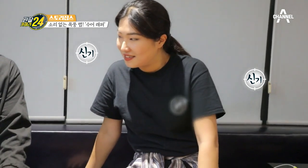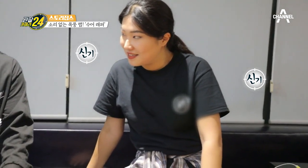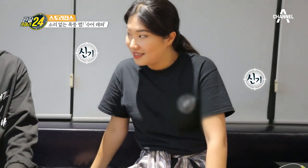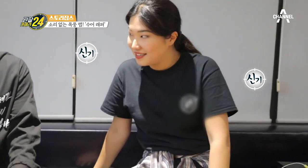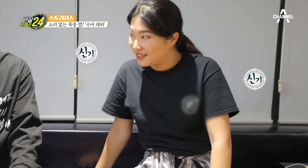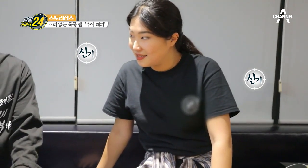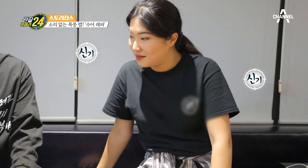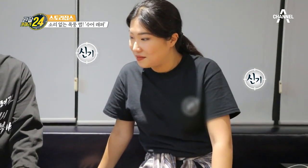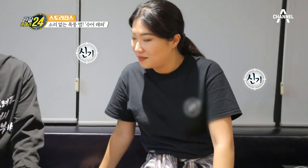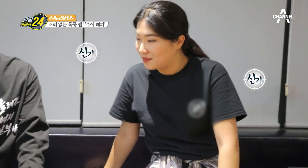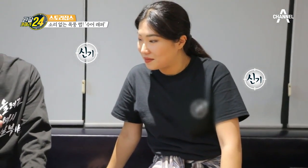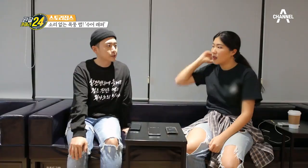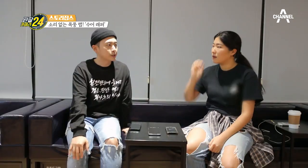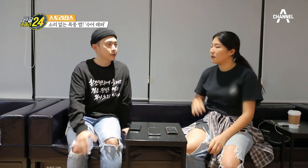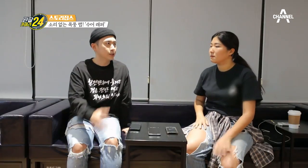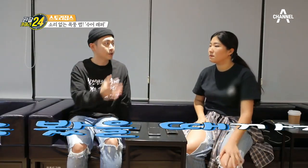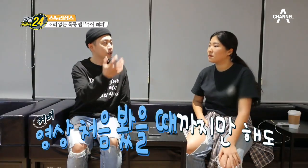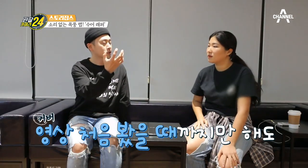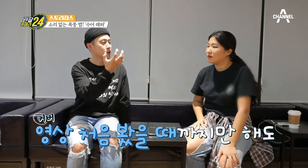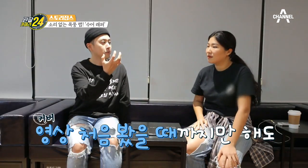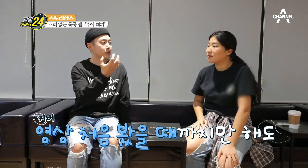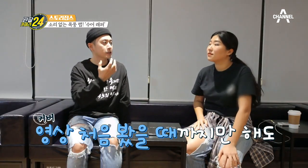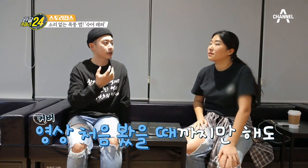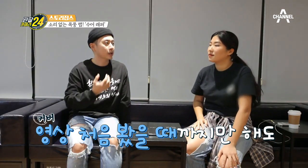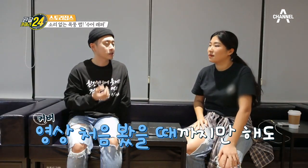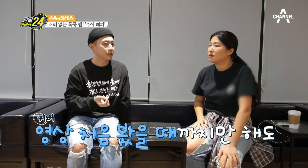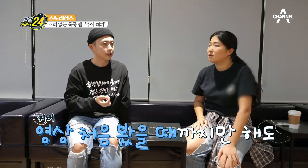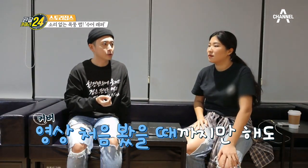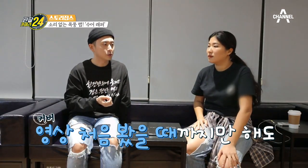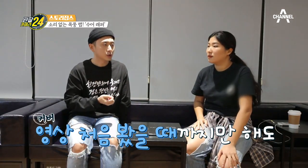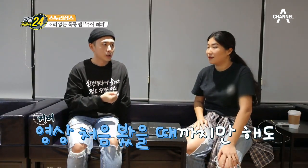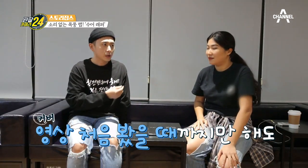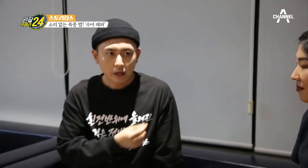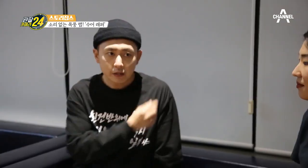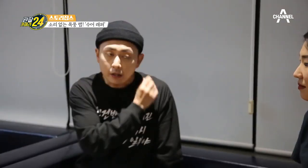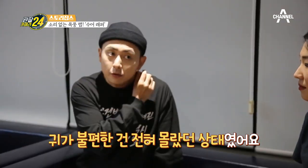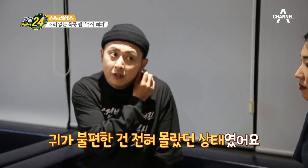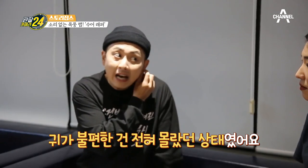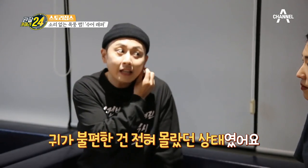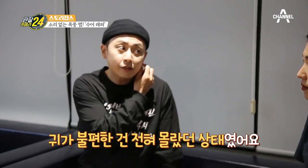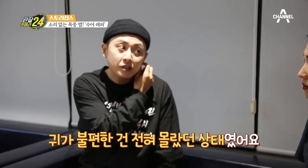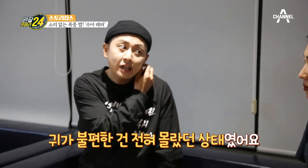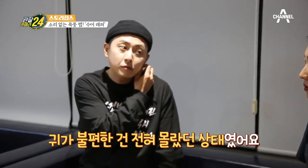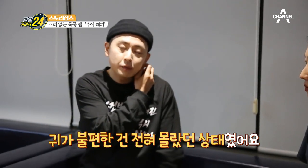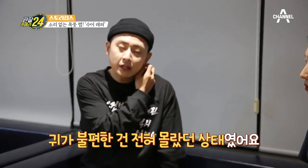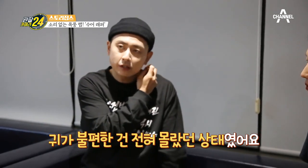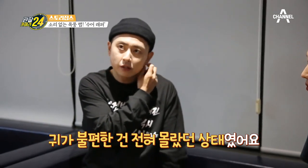감사해요. 그 영상 처음 봤을 때까지만 해도 이제 귀가